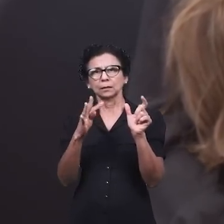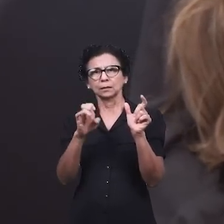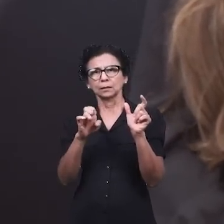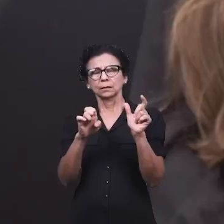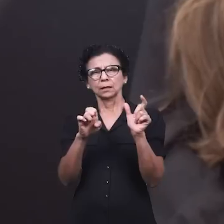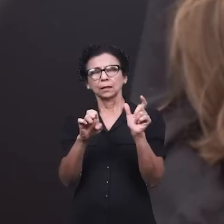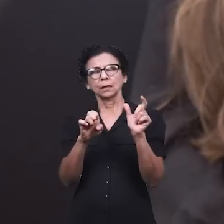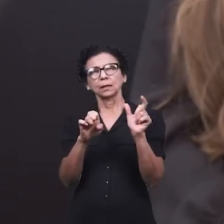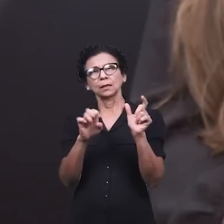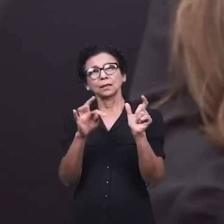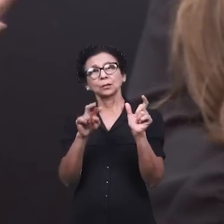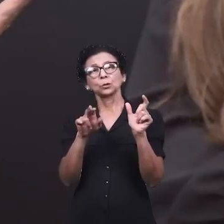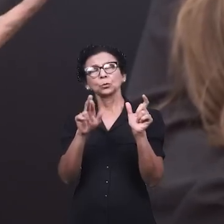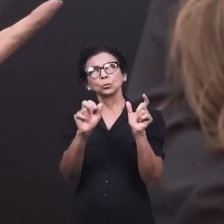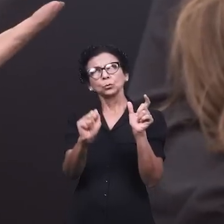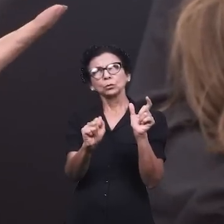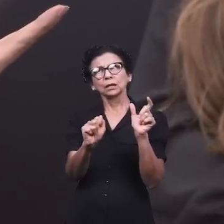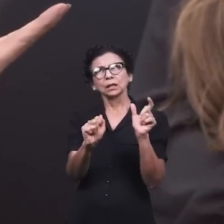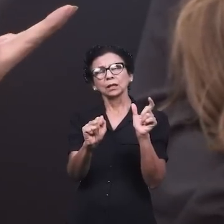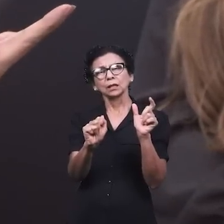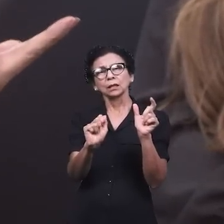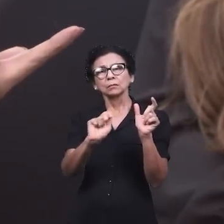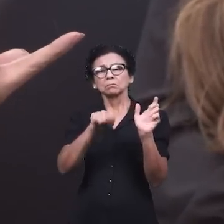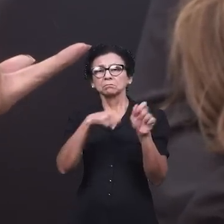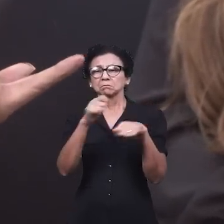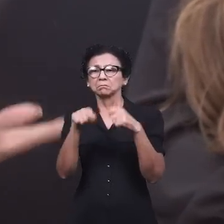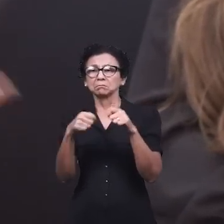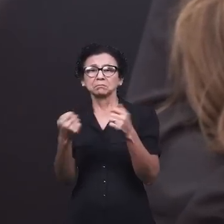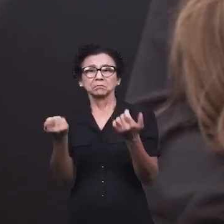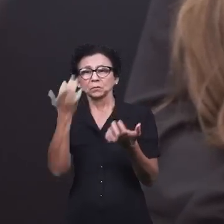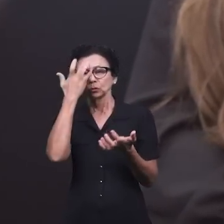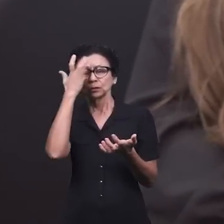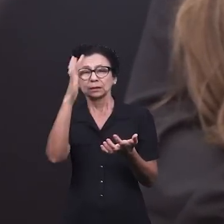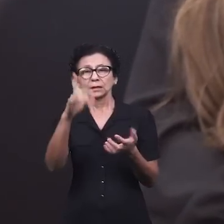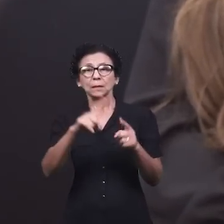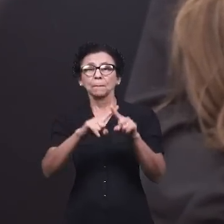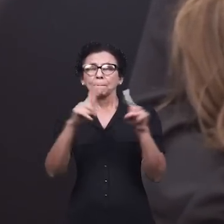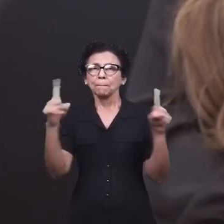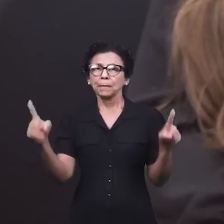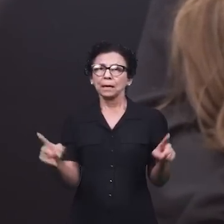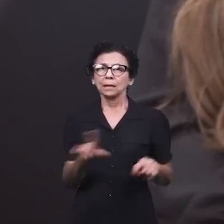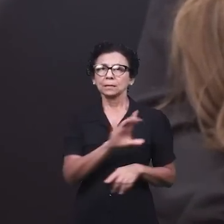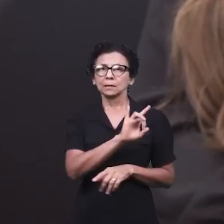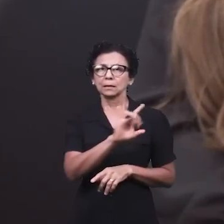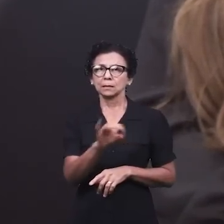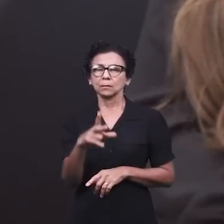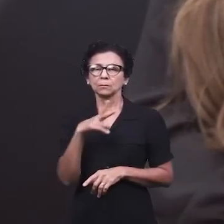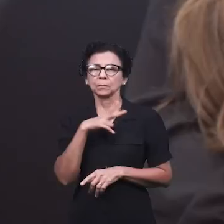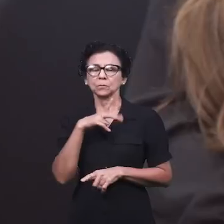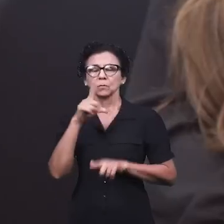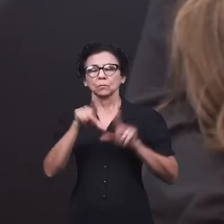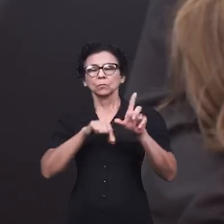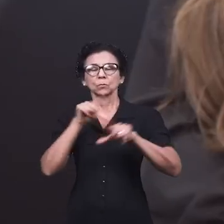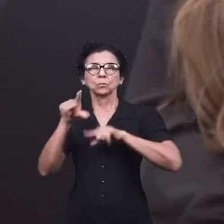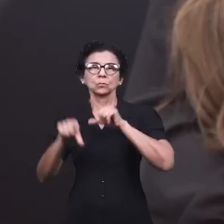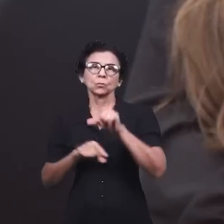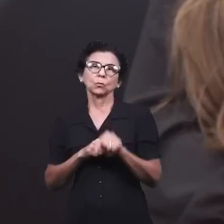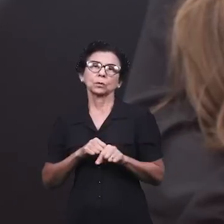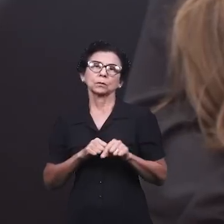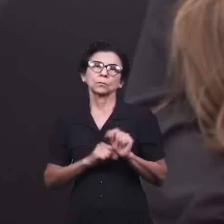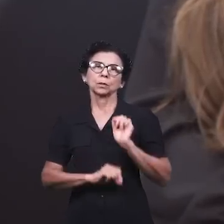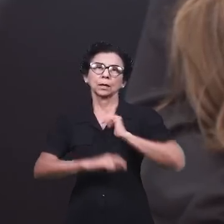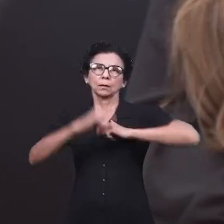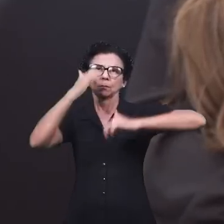desesperar. Então, a escolha tradutória, né, cada um tem o seu porquê, porque é um processo cognitivo dentro dos estudos